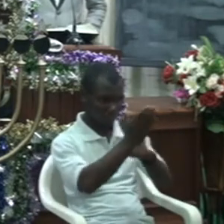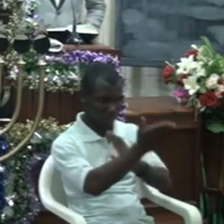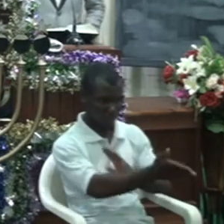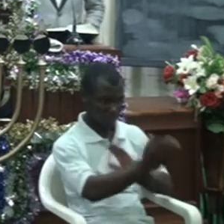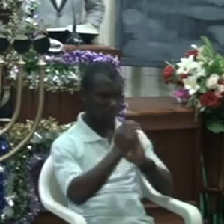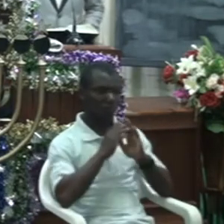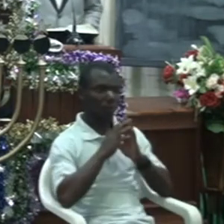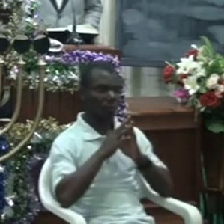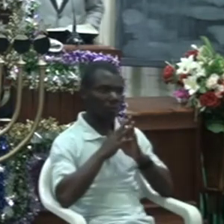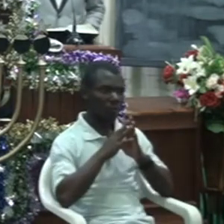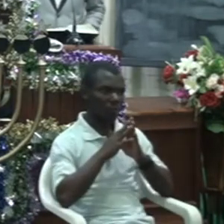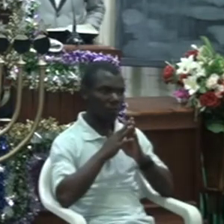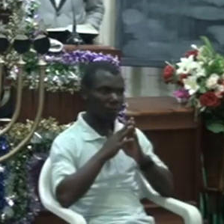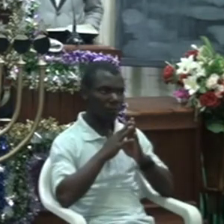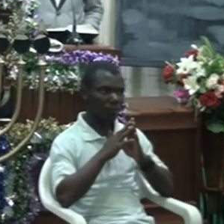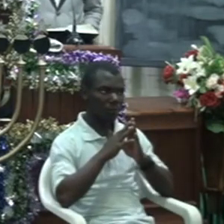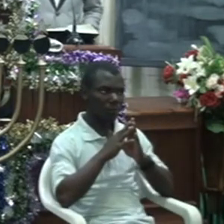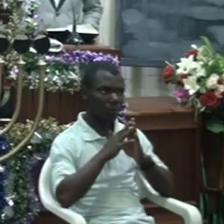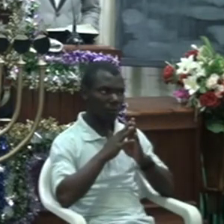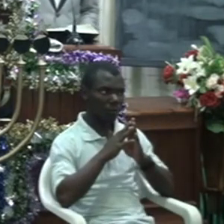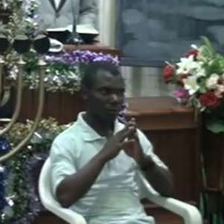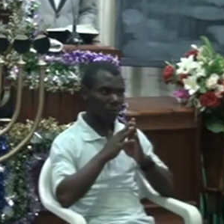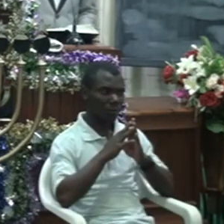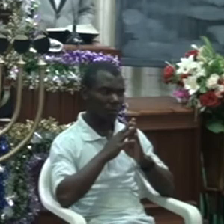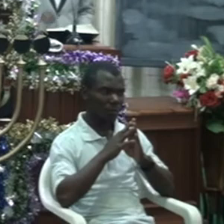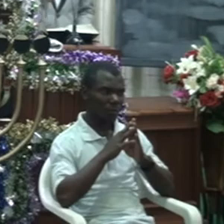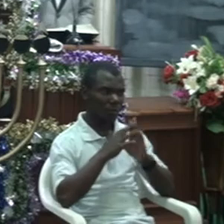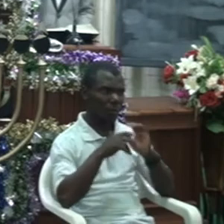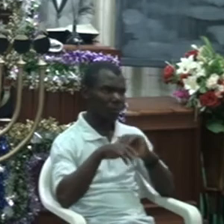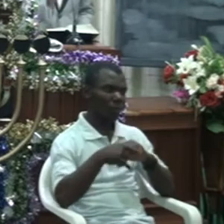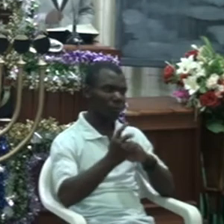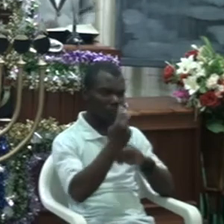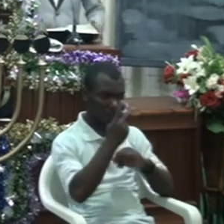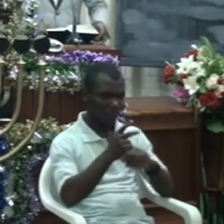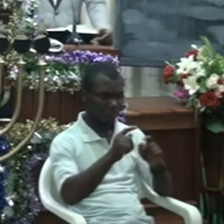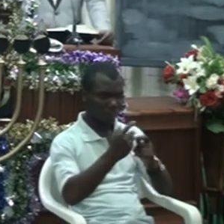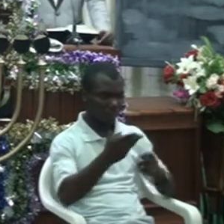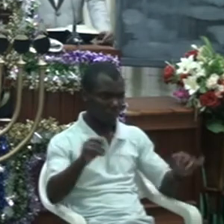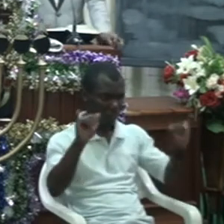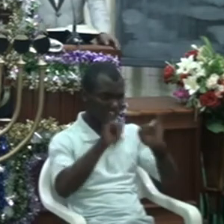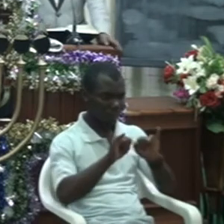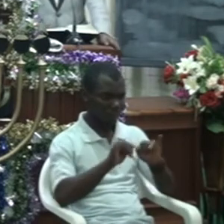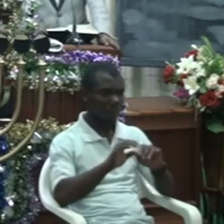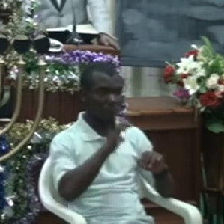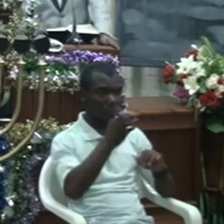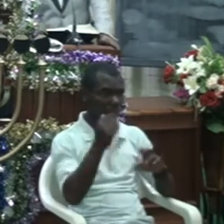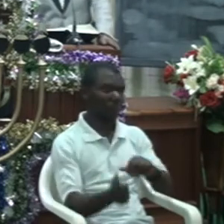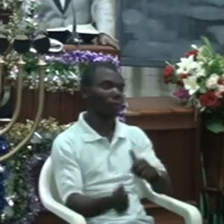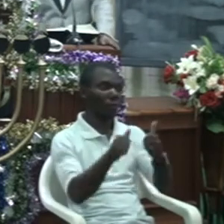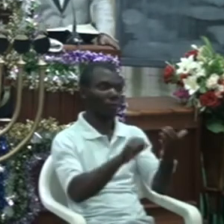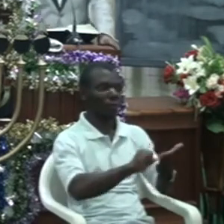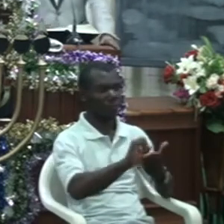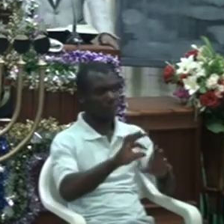La première question qu'il leur a posée, elle concernait la chose importante. C'était le baptême